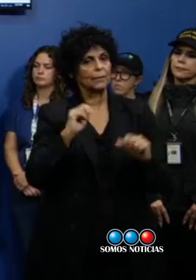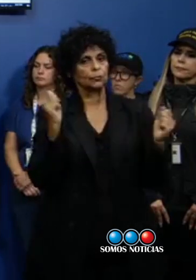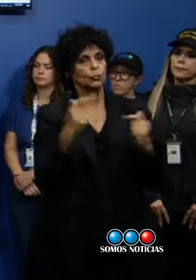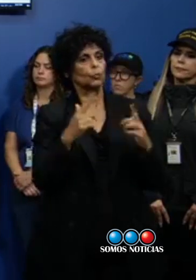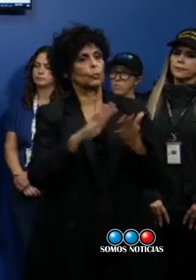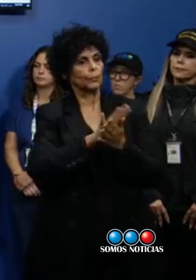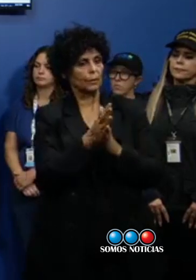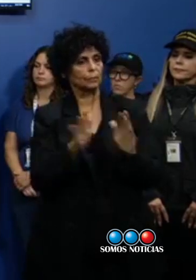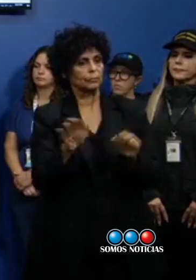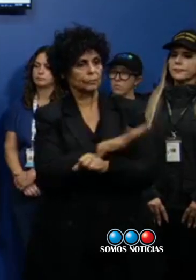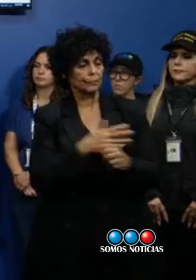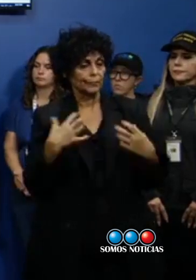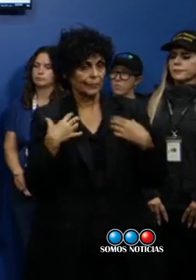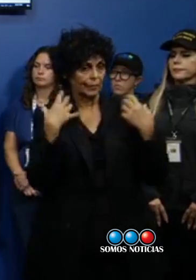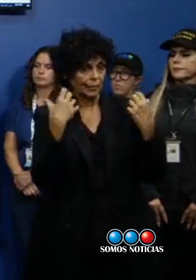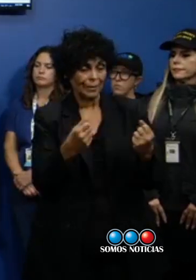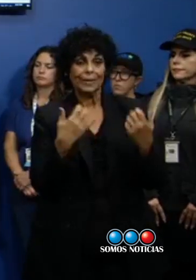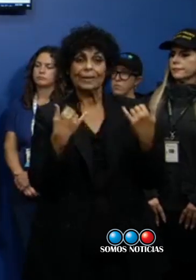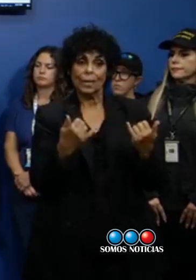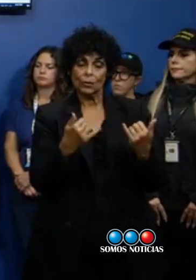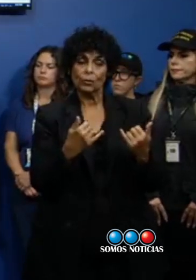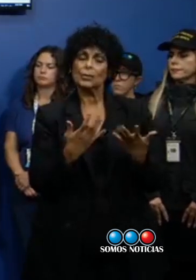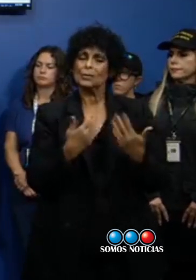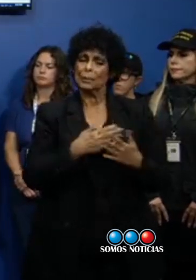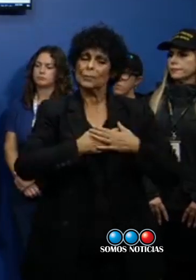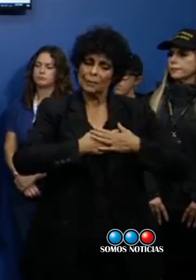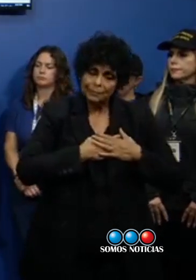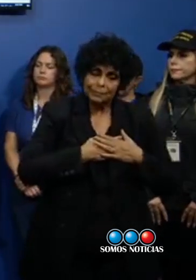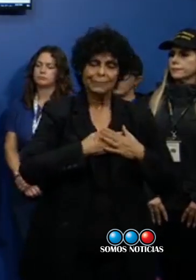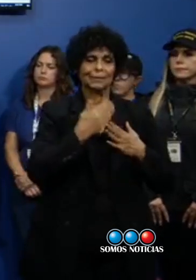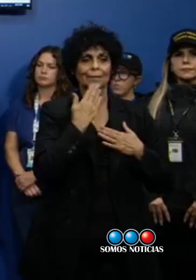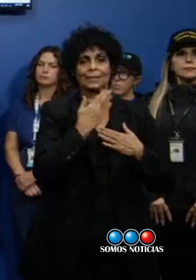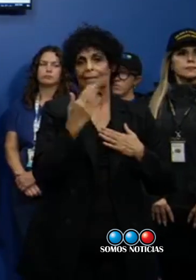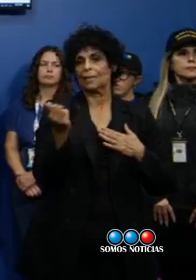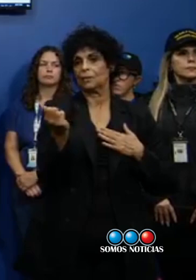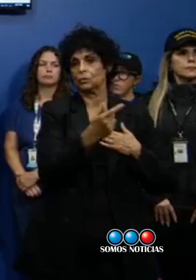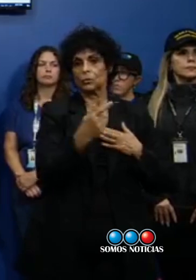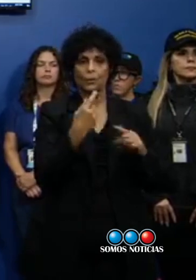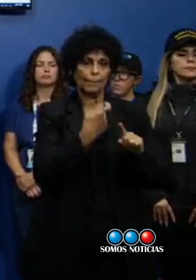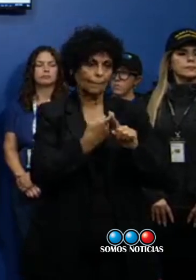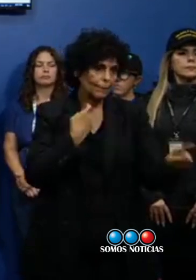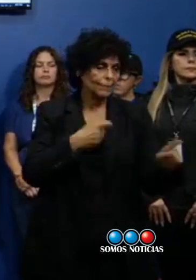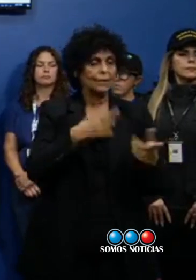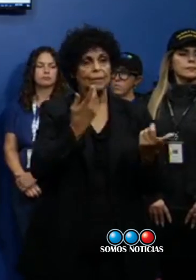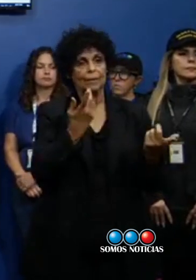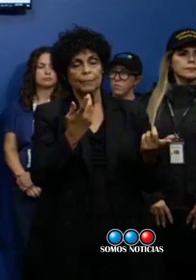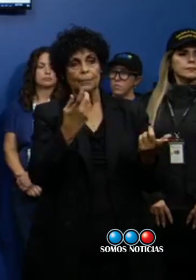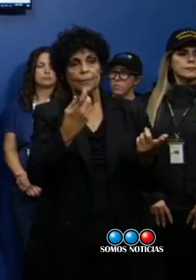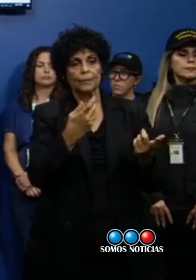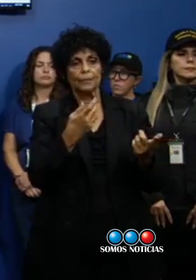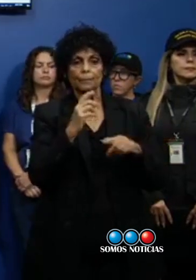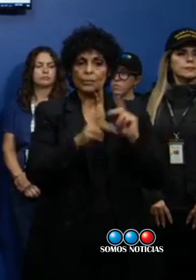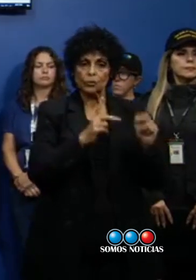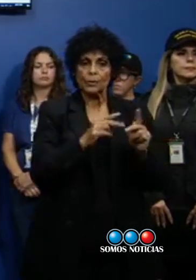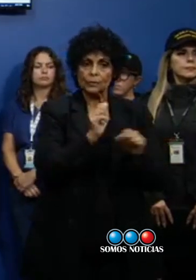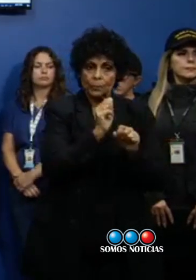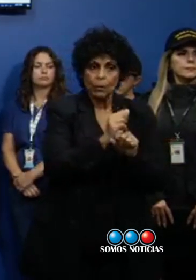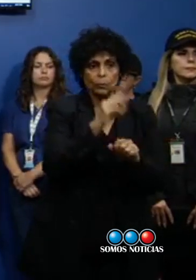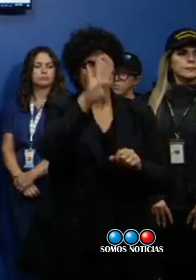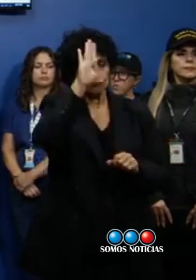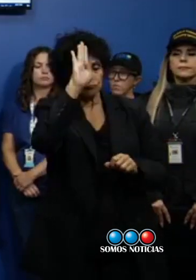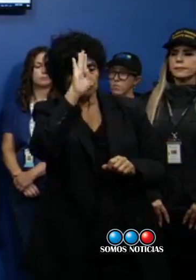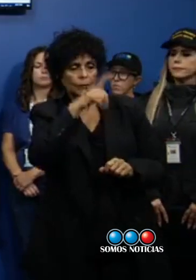queremos tomar un momento para expresar nuestra profunda gratitud al personal de primeros auxilios manejo de emergencia todos los trabajadores y el